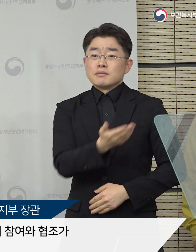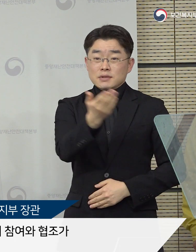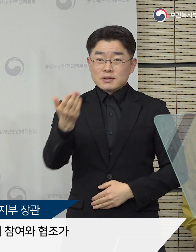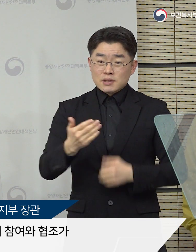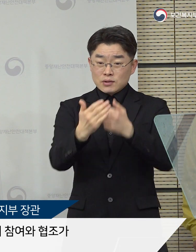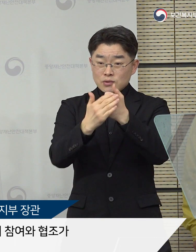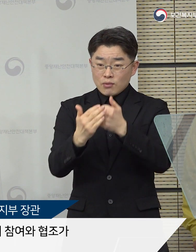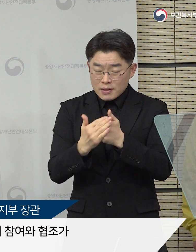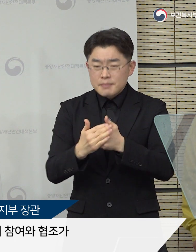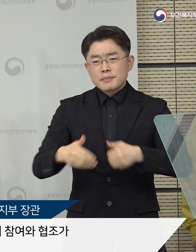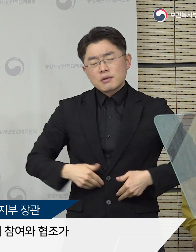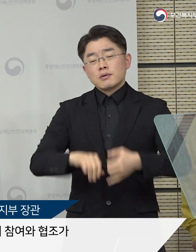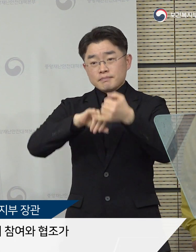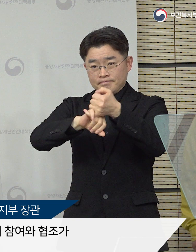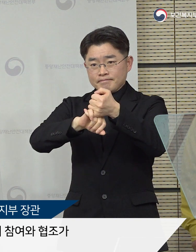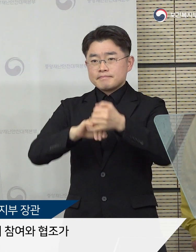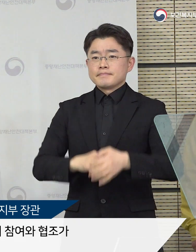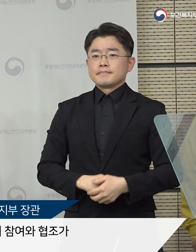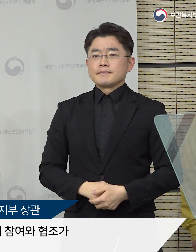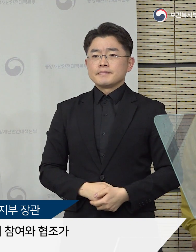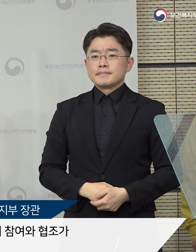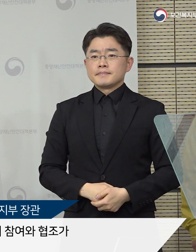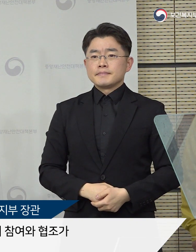참여와 협조가 무엇보다 중요합니다.